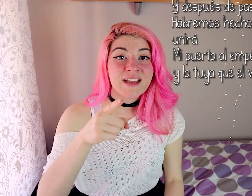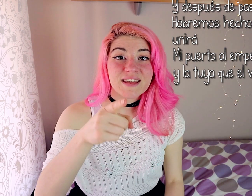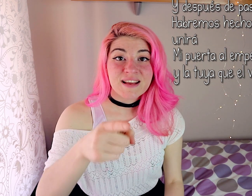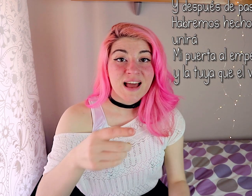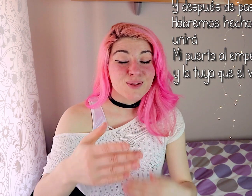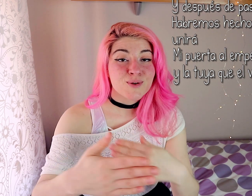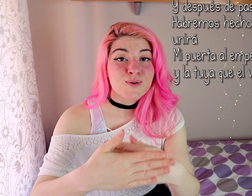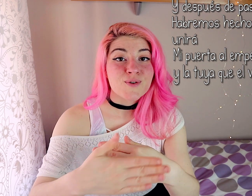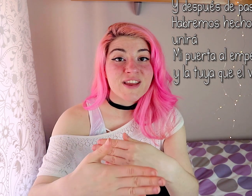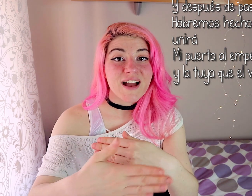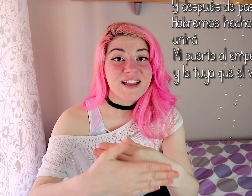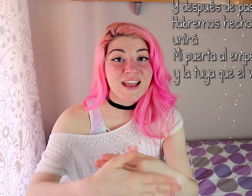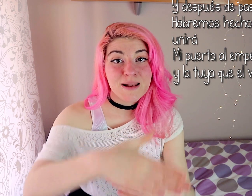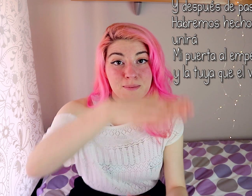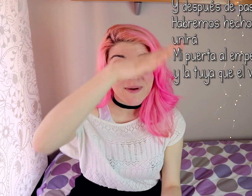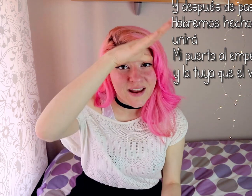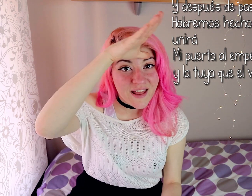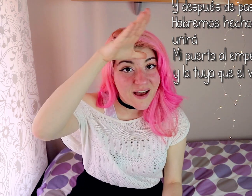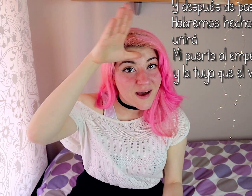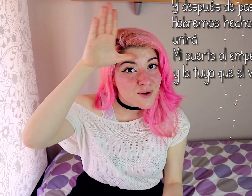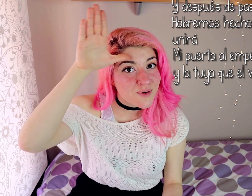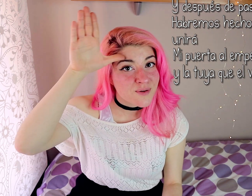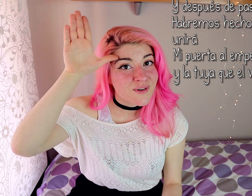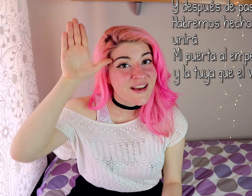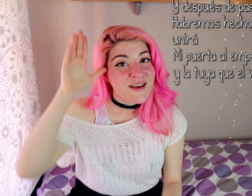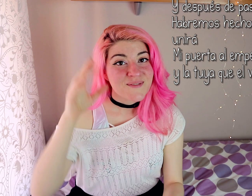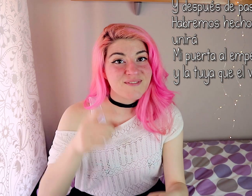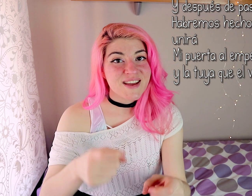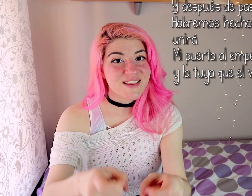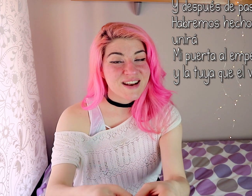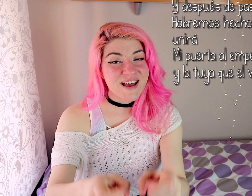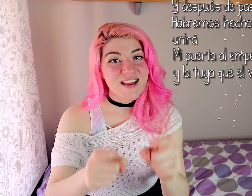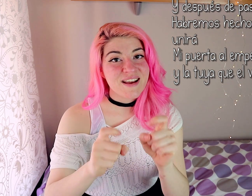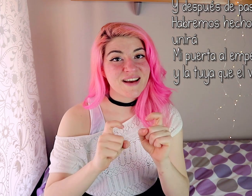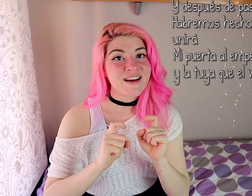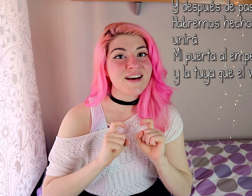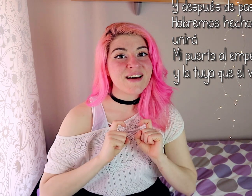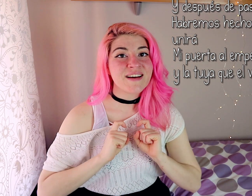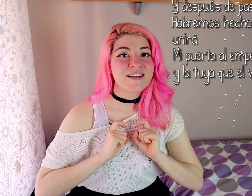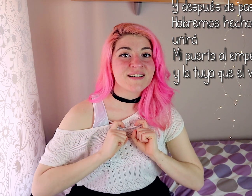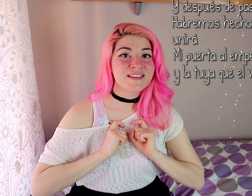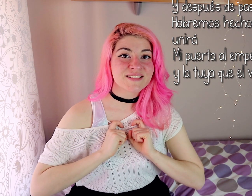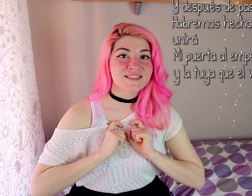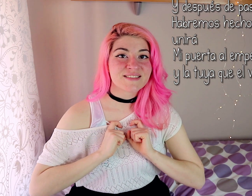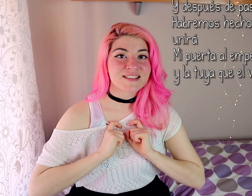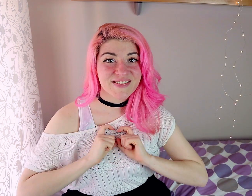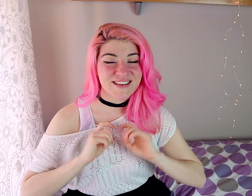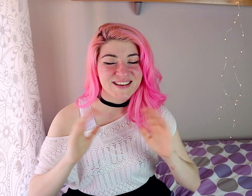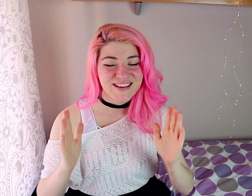Y la tuya que el verano me traerá. Y